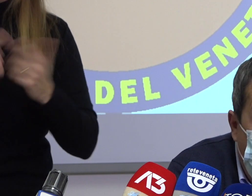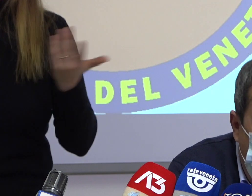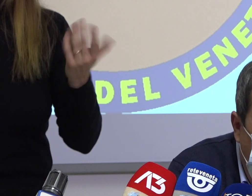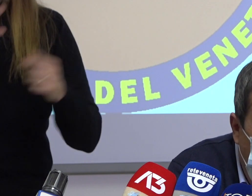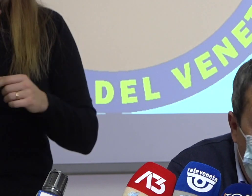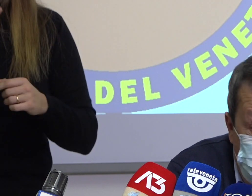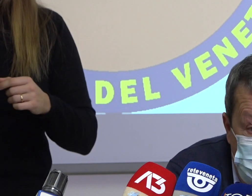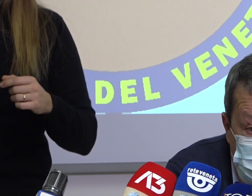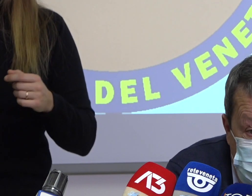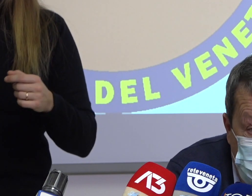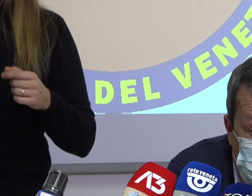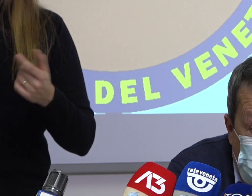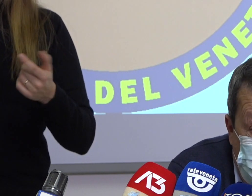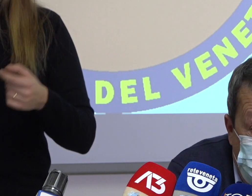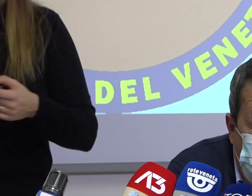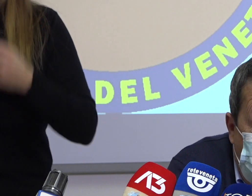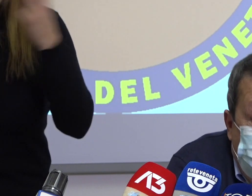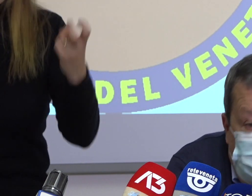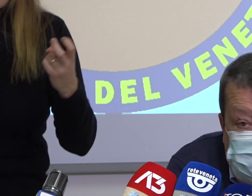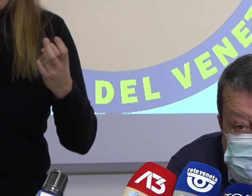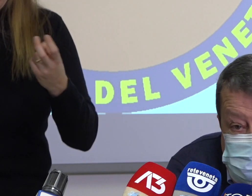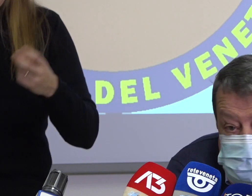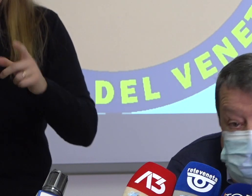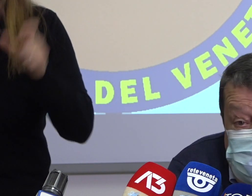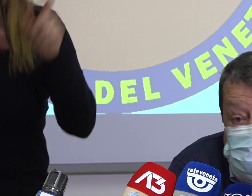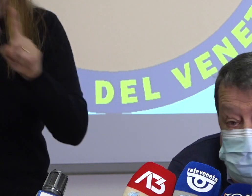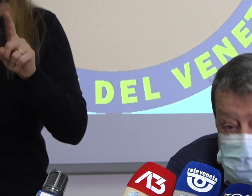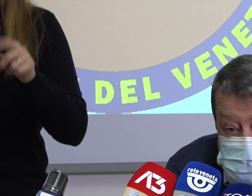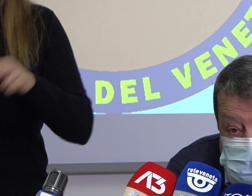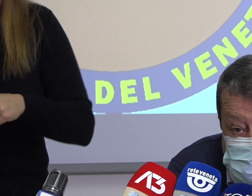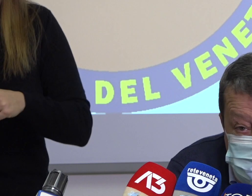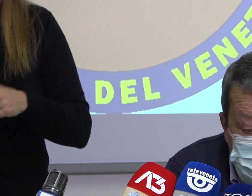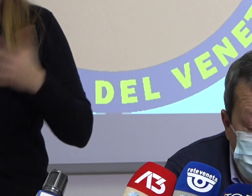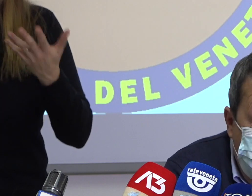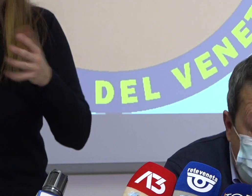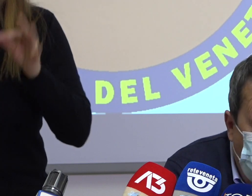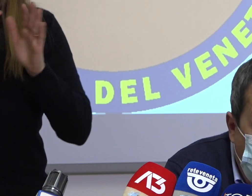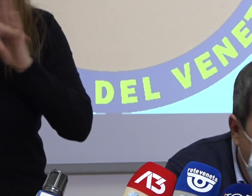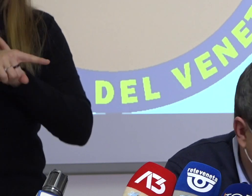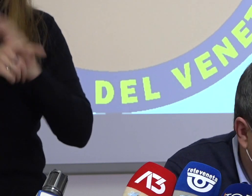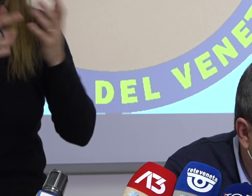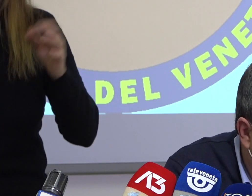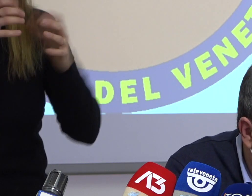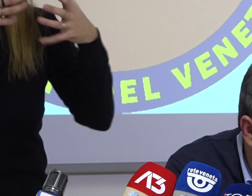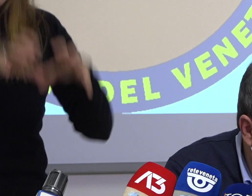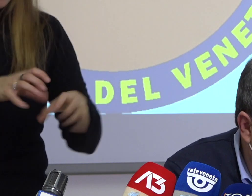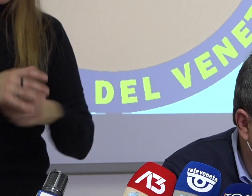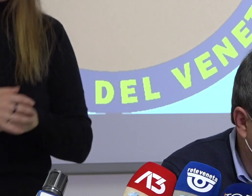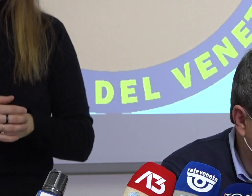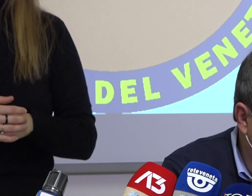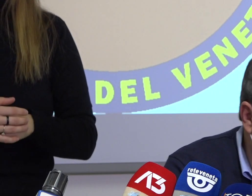più positivi e quindi la percentuale di quelli che entrano in terapia intensiva è un pochino minore, peschiamo più positivi